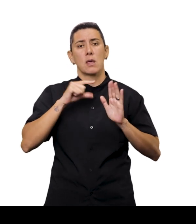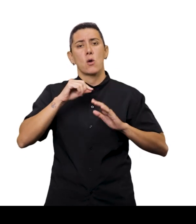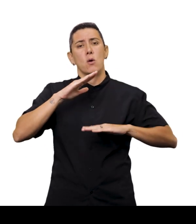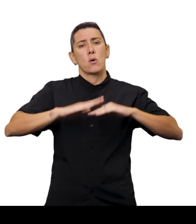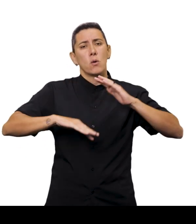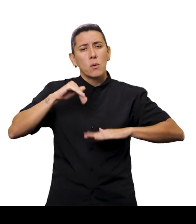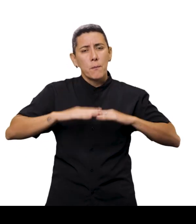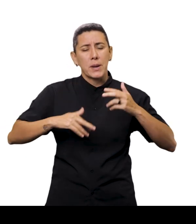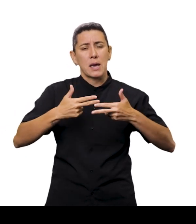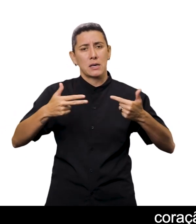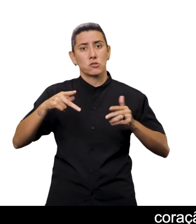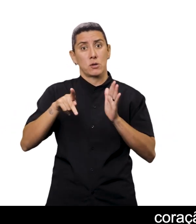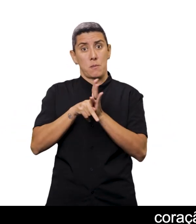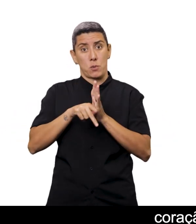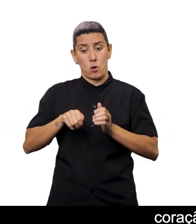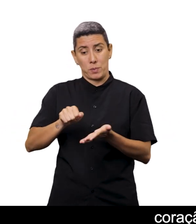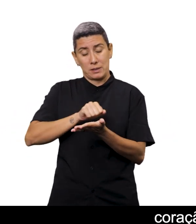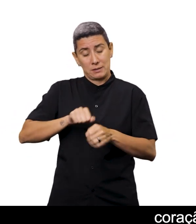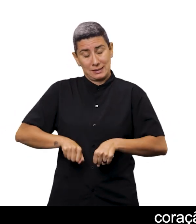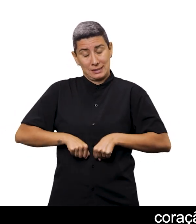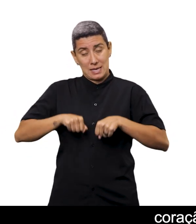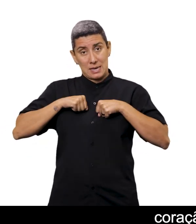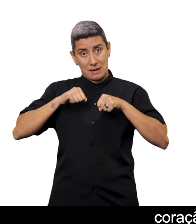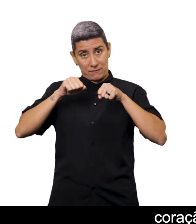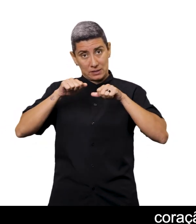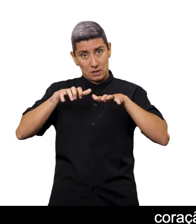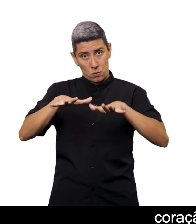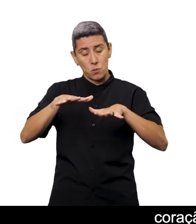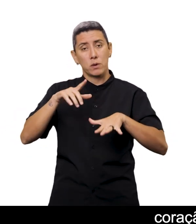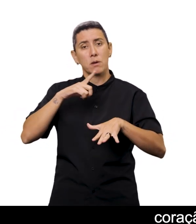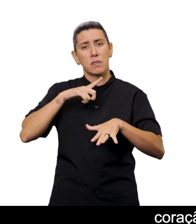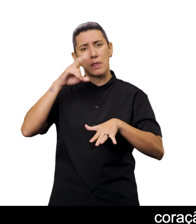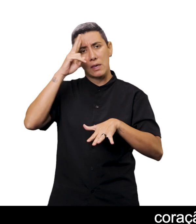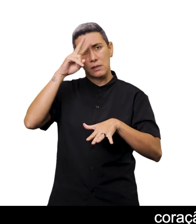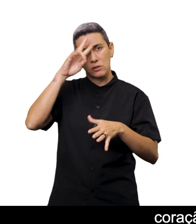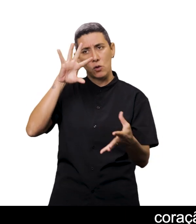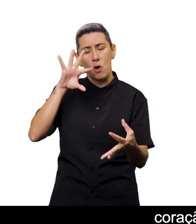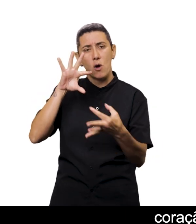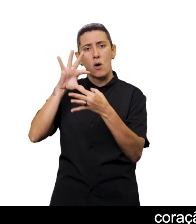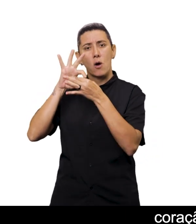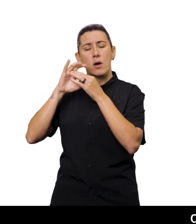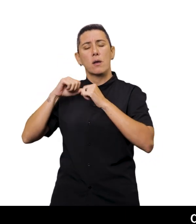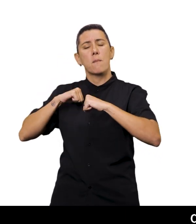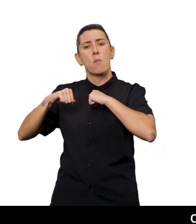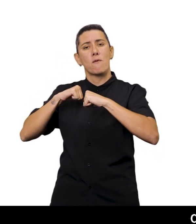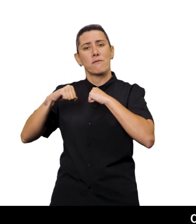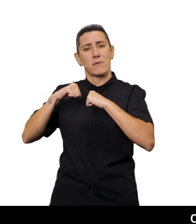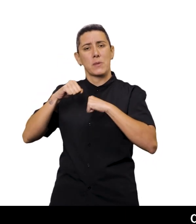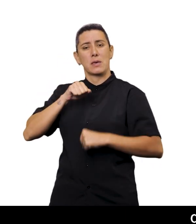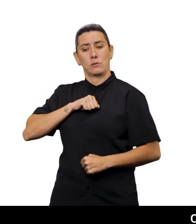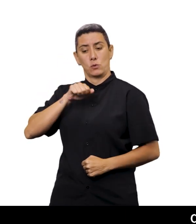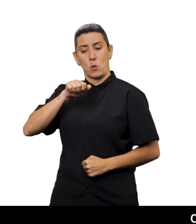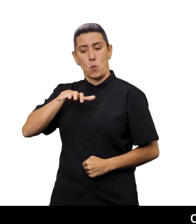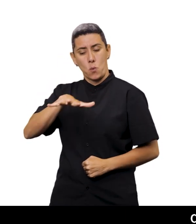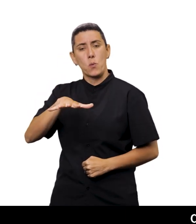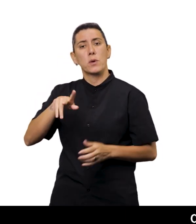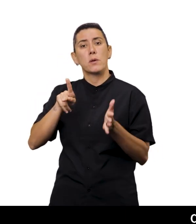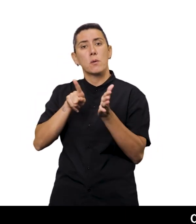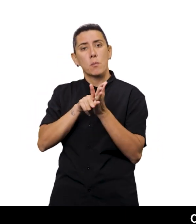marginalizados. Essa proposta, coração deste núcleo e da prática das serigrafistas queer, dialoga com a memória